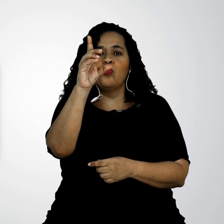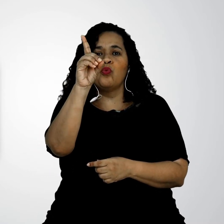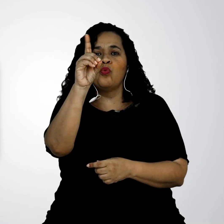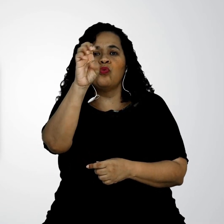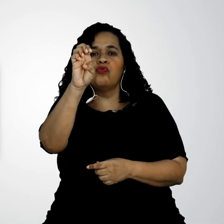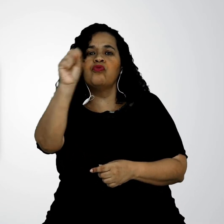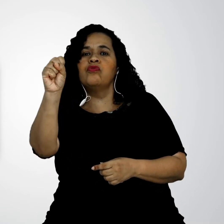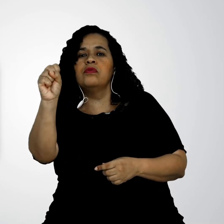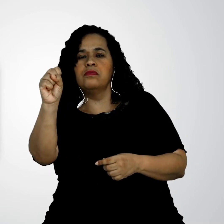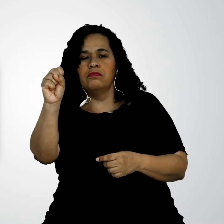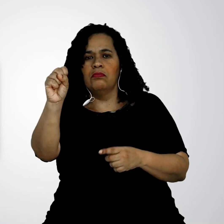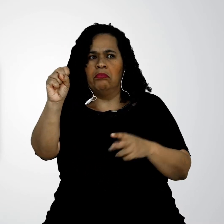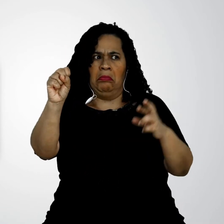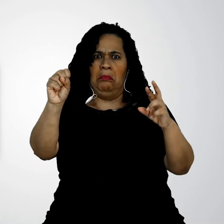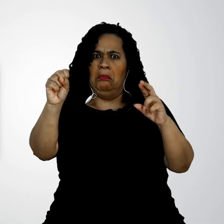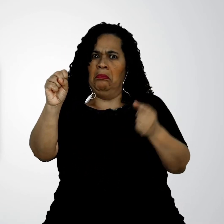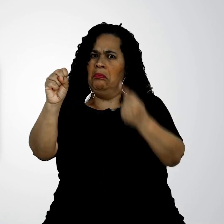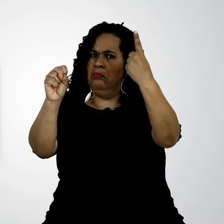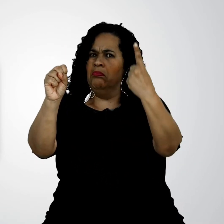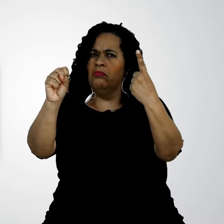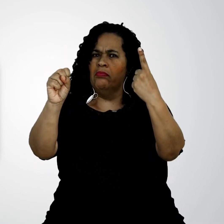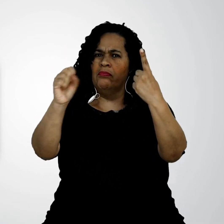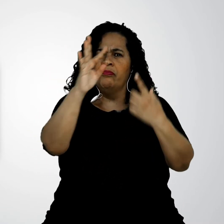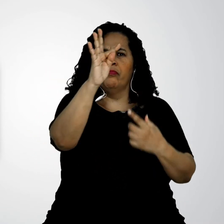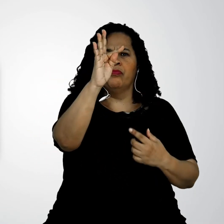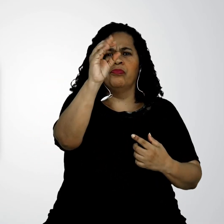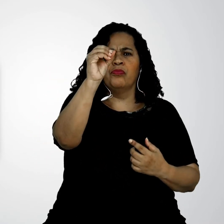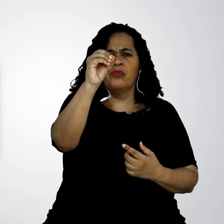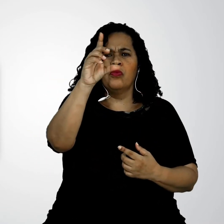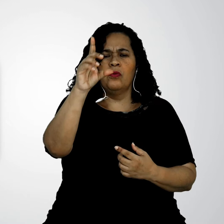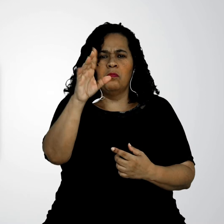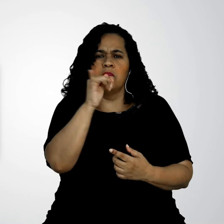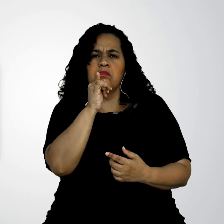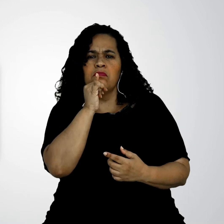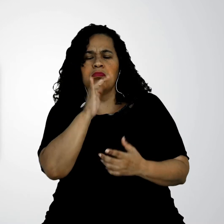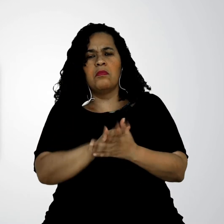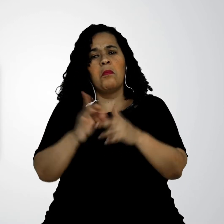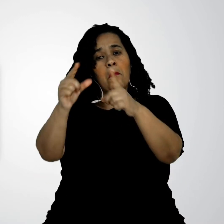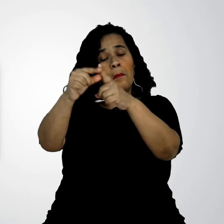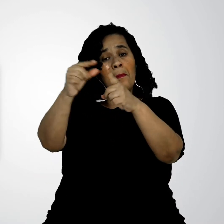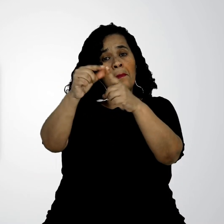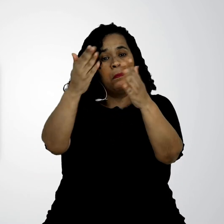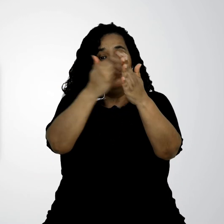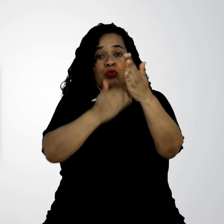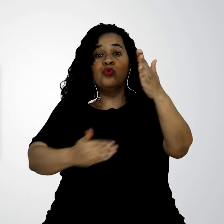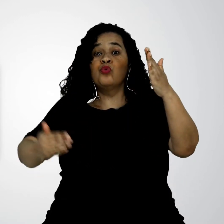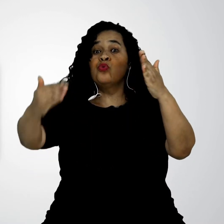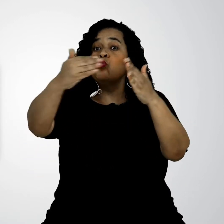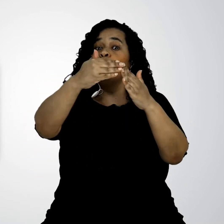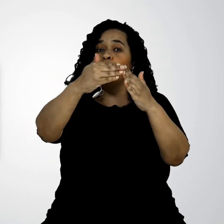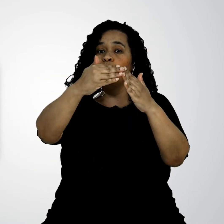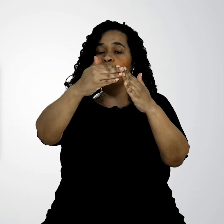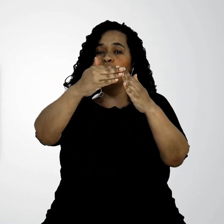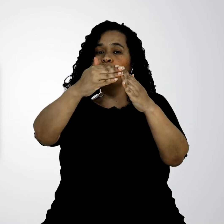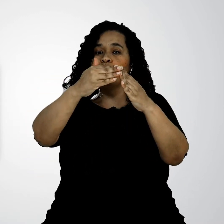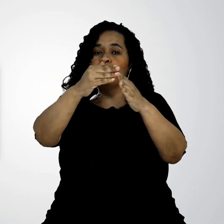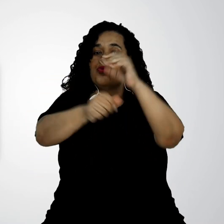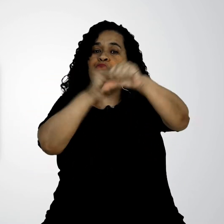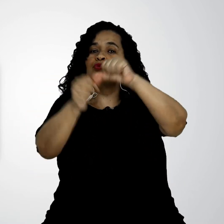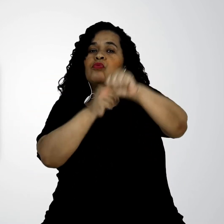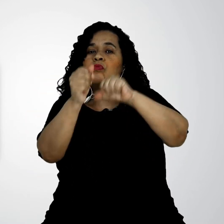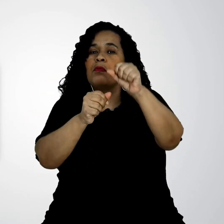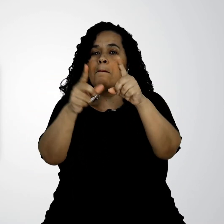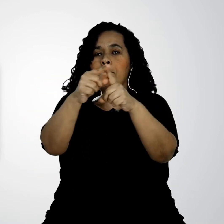nisso. Isso, né? Isso. Não, algumas coisas estão entrando agora, né? Todes, e seriam linguagens que facilitariam o ser